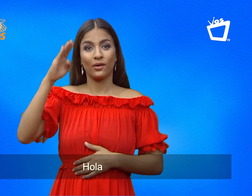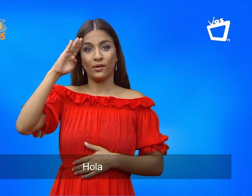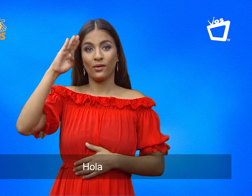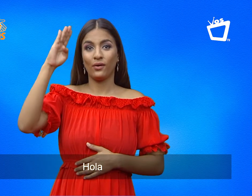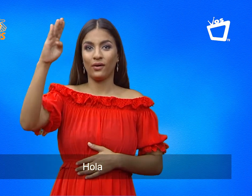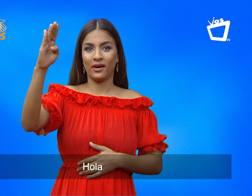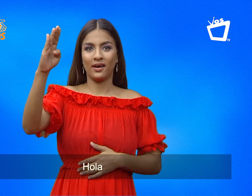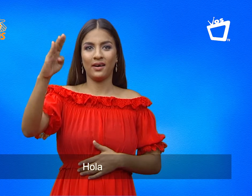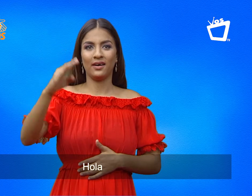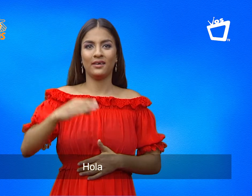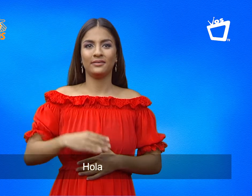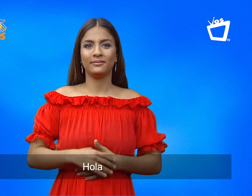hola